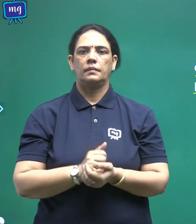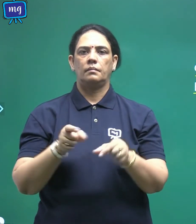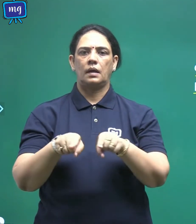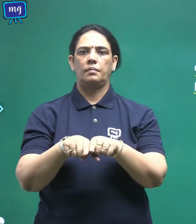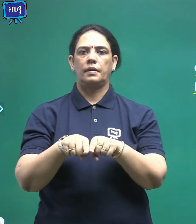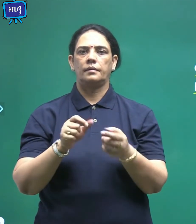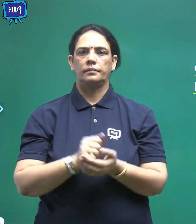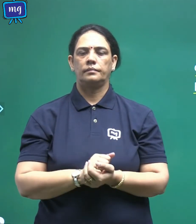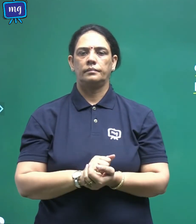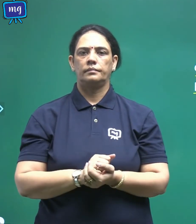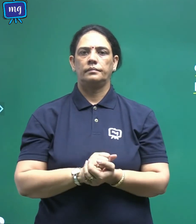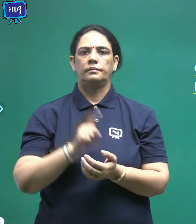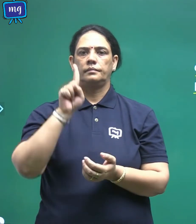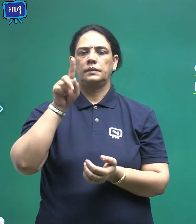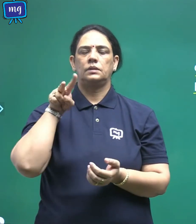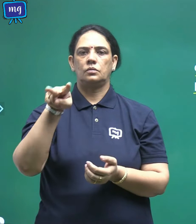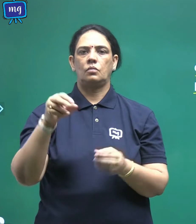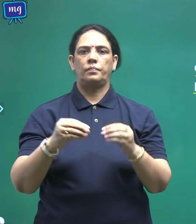बराबर 100 बी